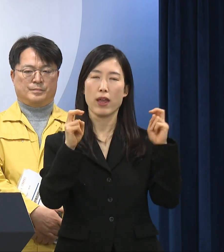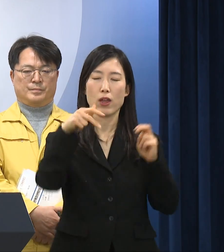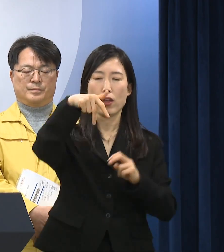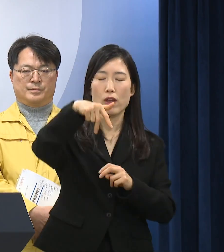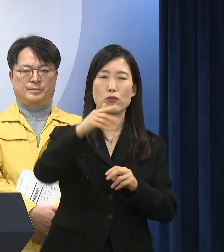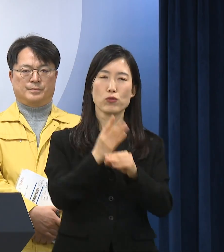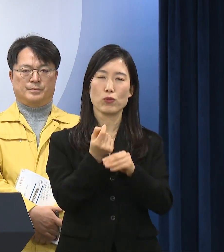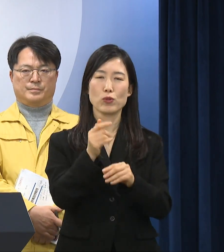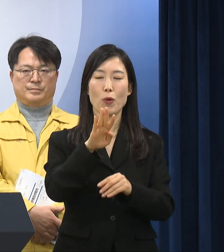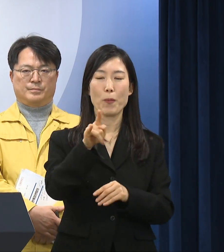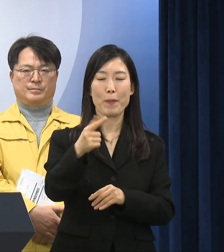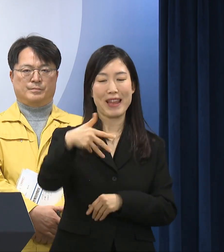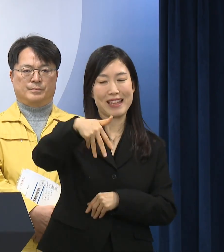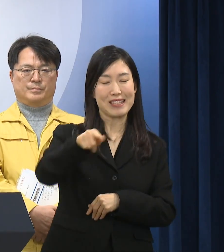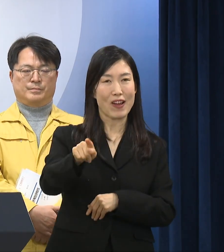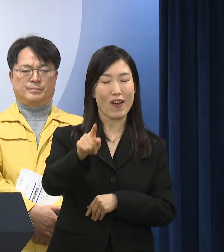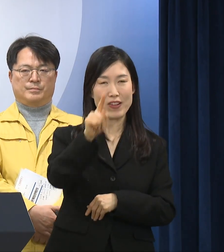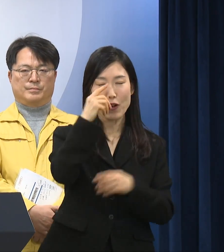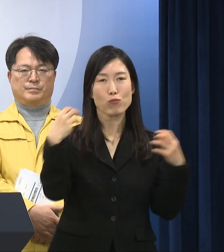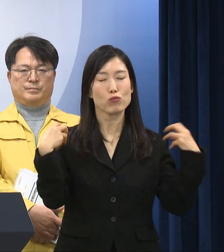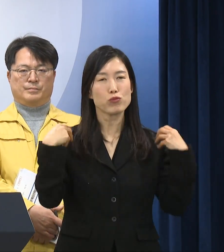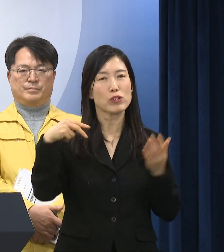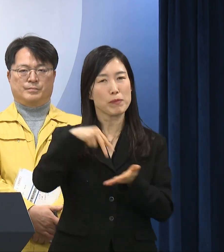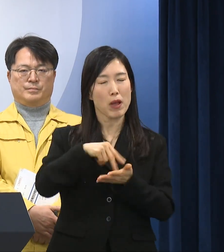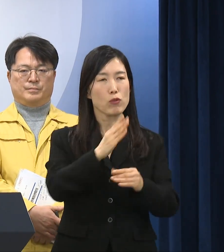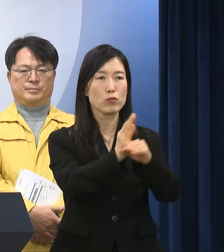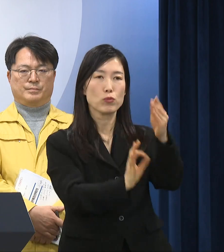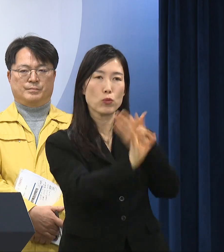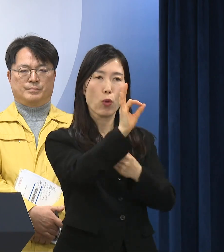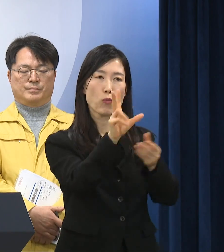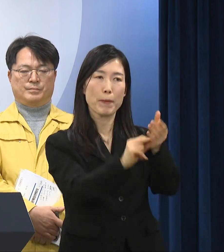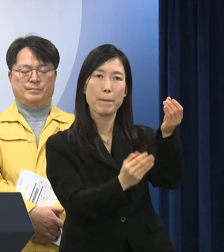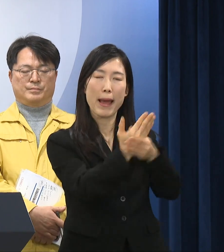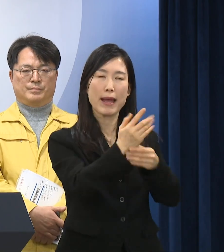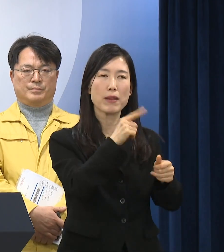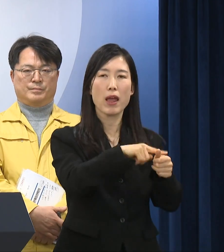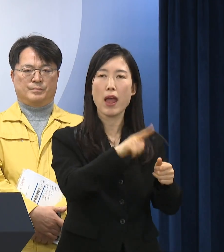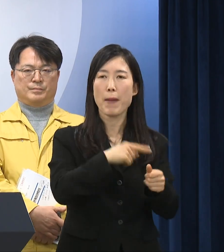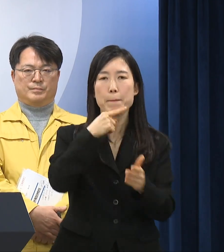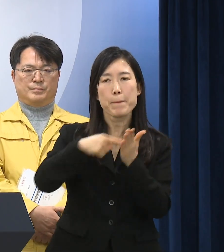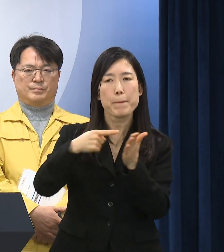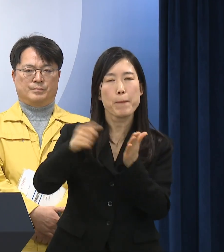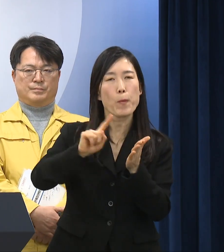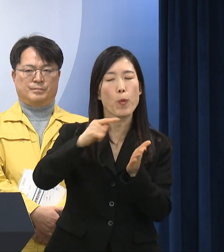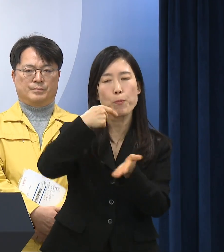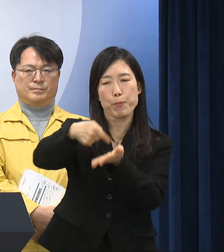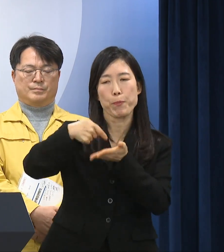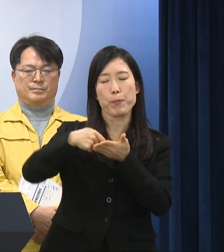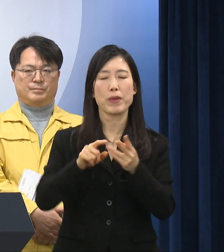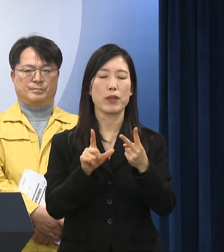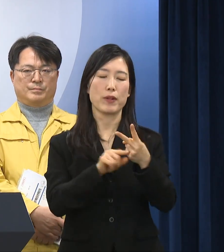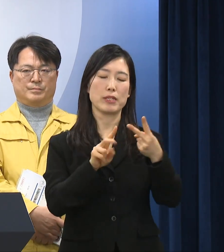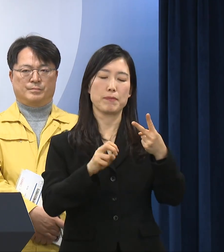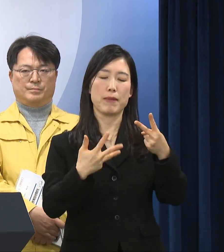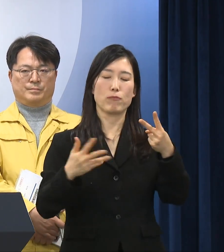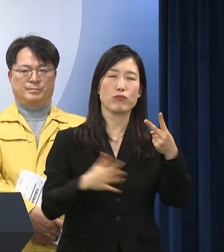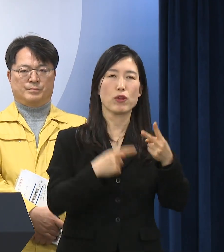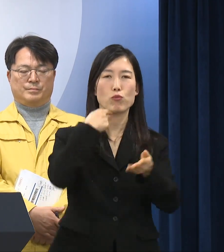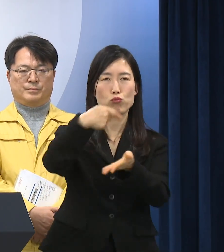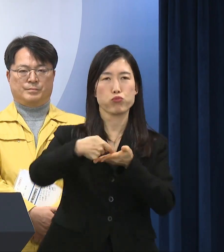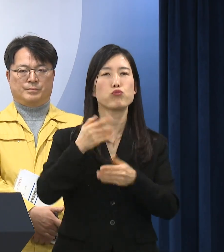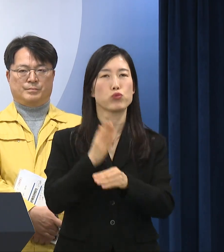중소벤처기업부와 수출지원센터 누리집을 통해서 중동상황 피해 애로 접수를 28일부터 진행 중이며 중동상황